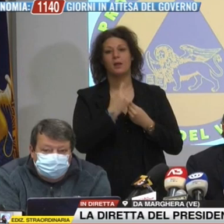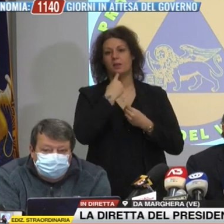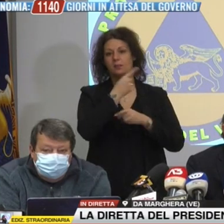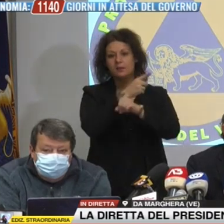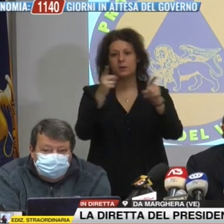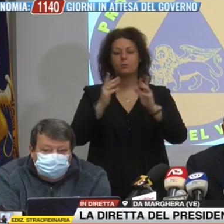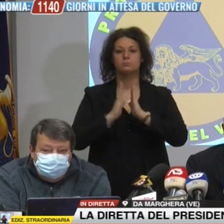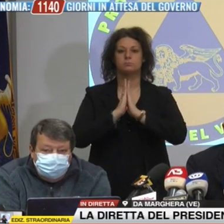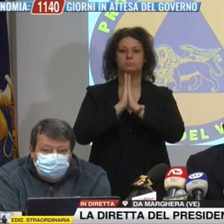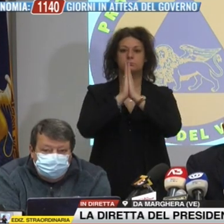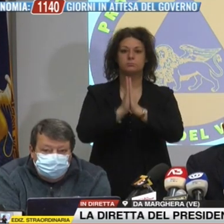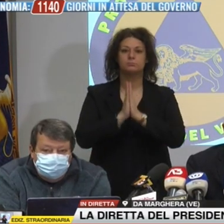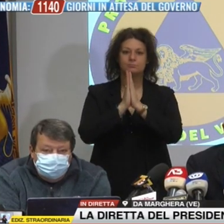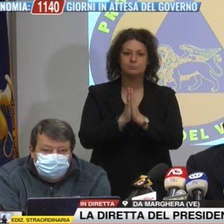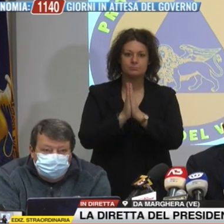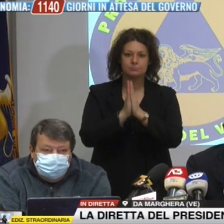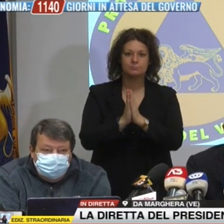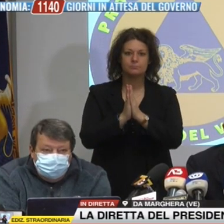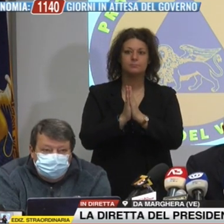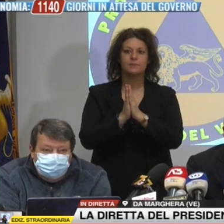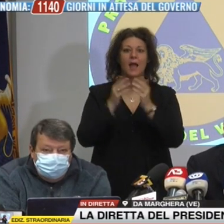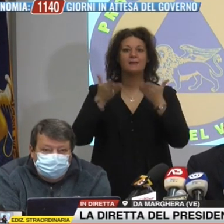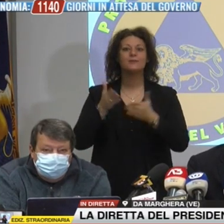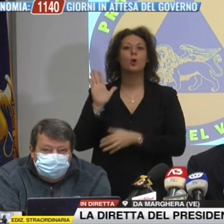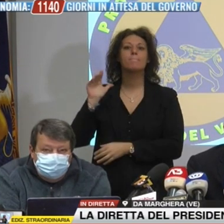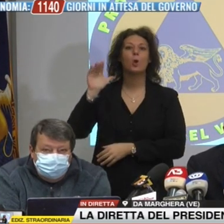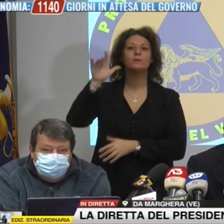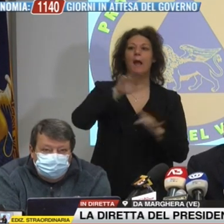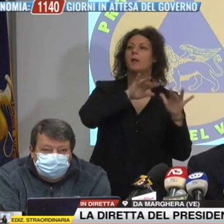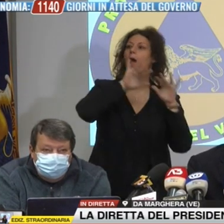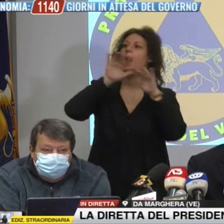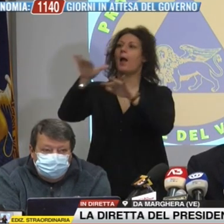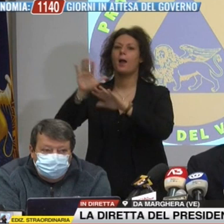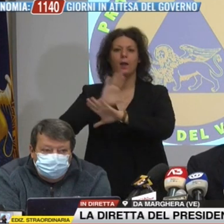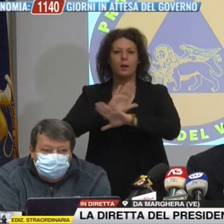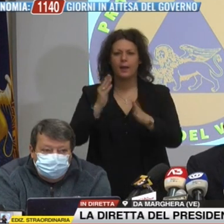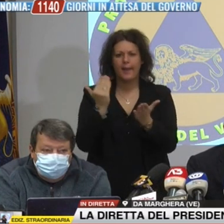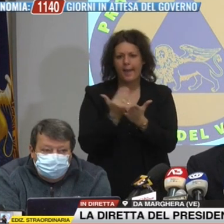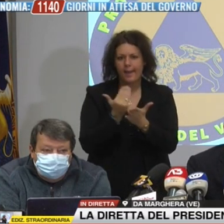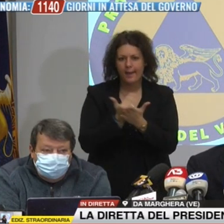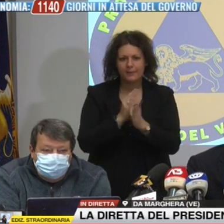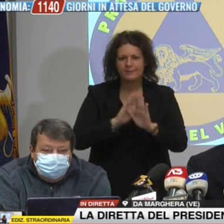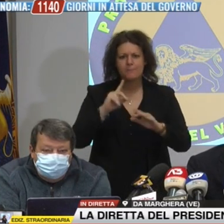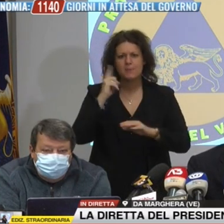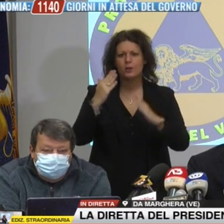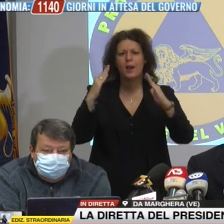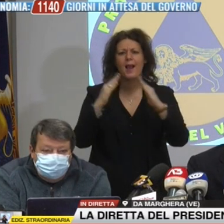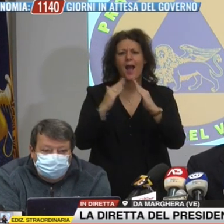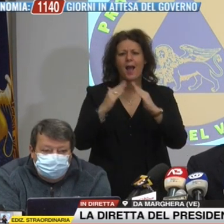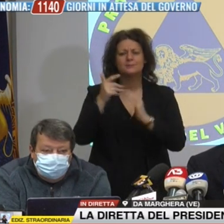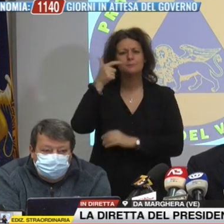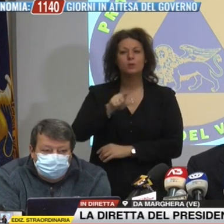fare sul fatto della movimentazione in montagna. State fermi, state a casa, cioè, non, cioè abbiamo